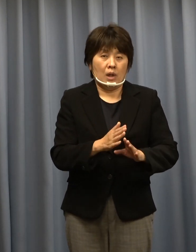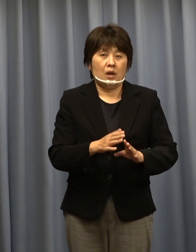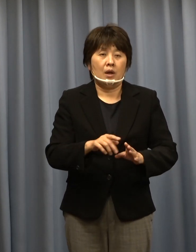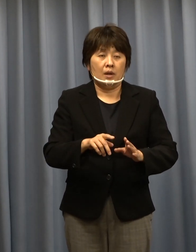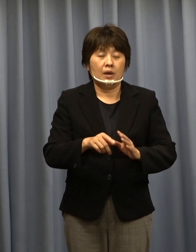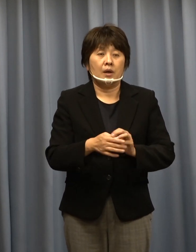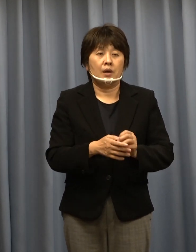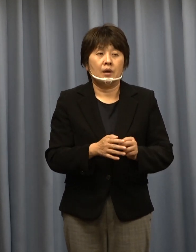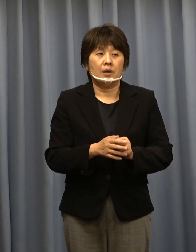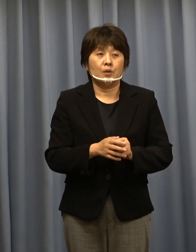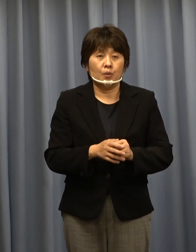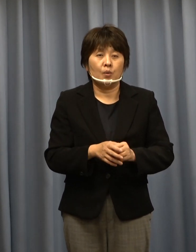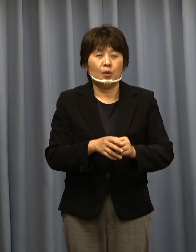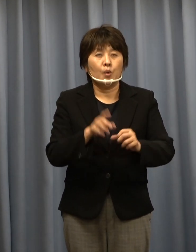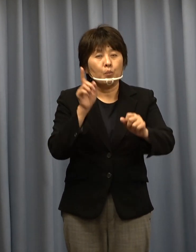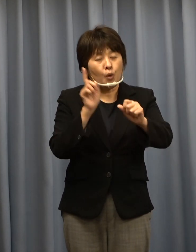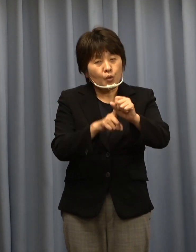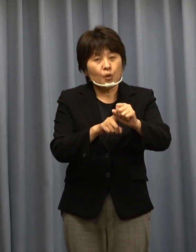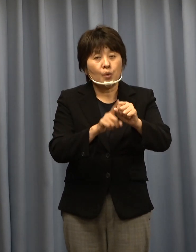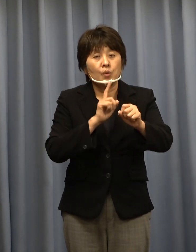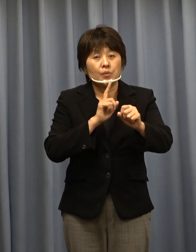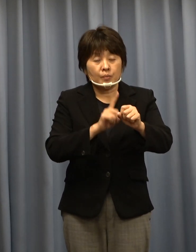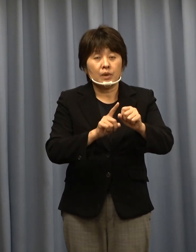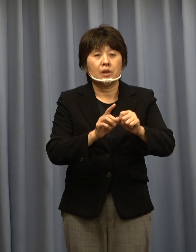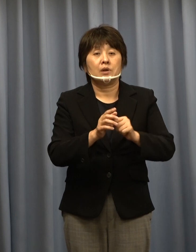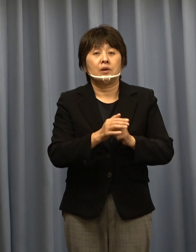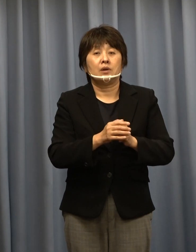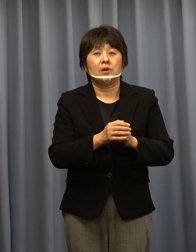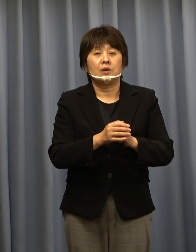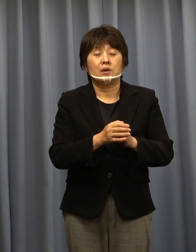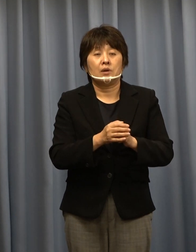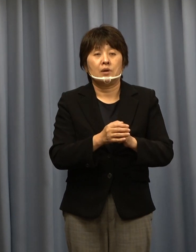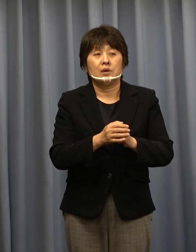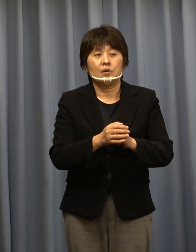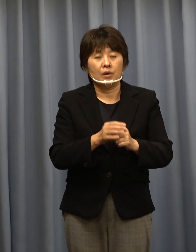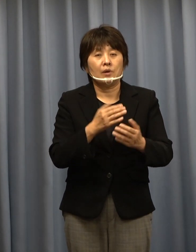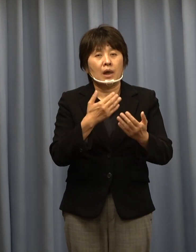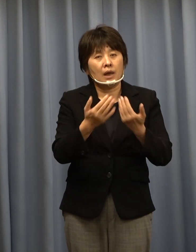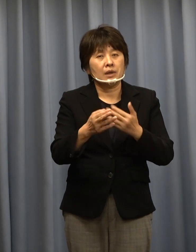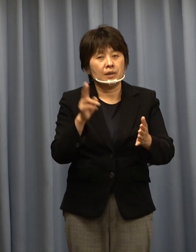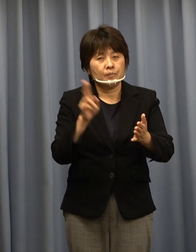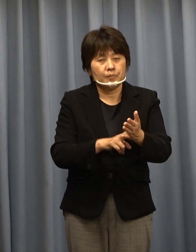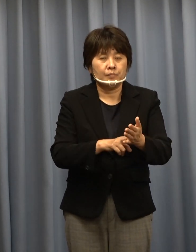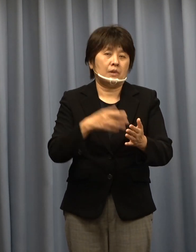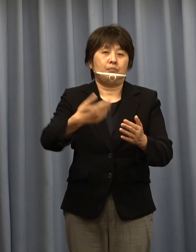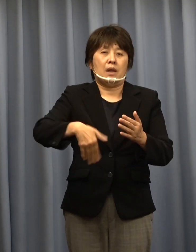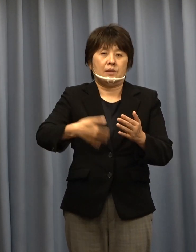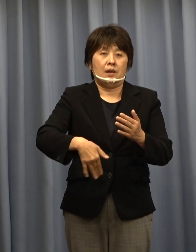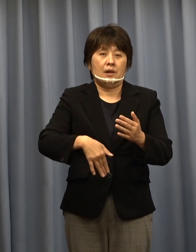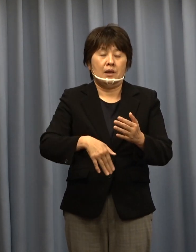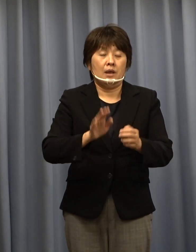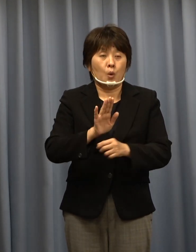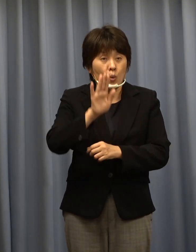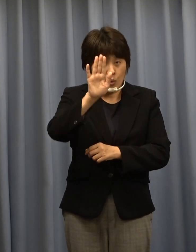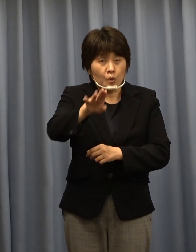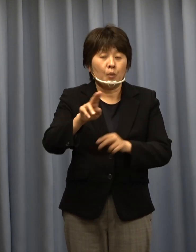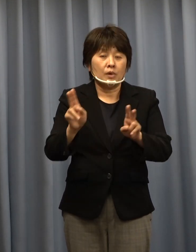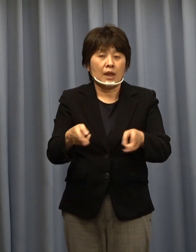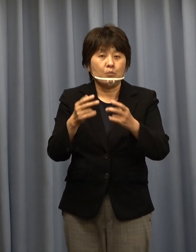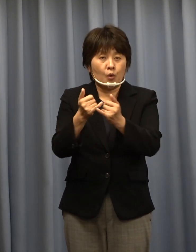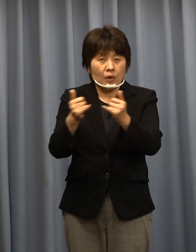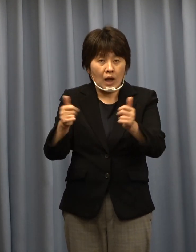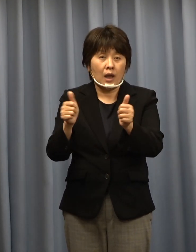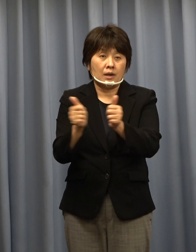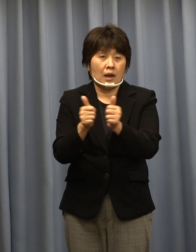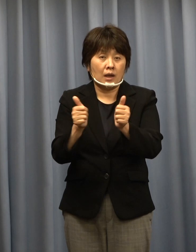というのの指標、目標ということでございますけれども、それはまだ明確にはしておりません。今後とも専門家会議等を数